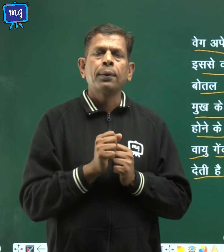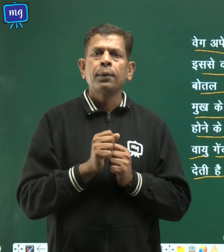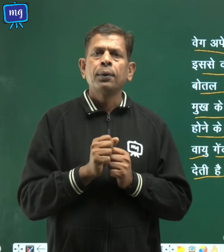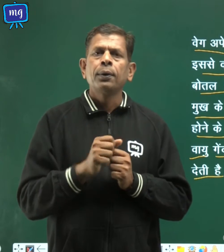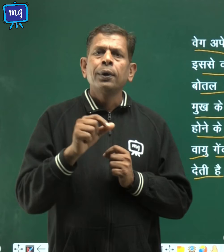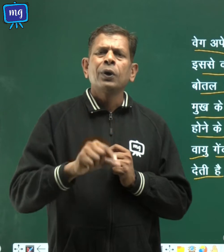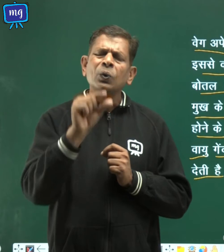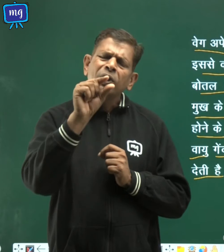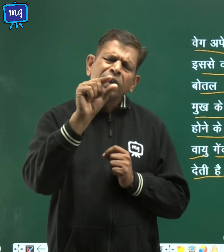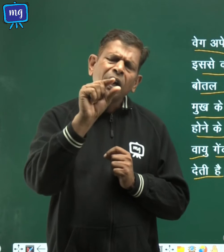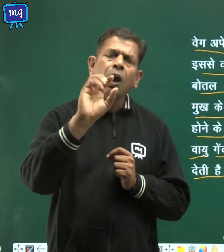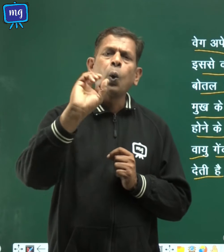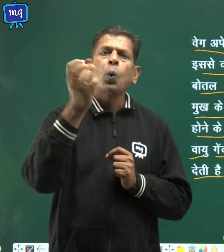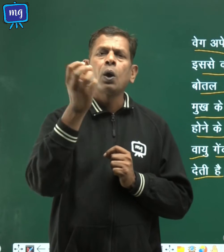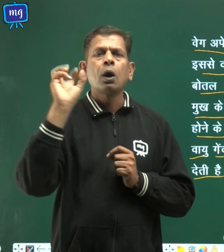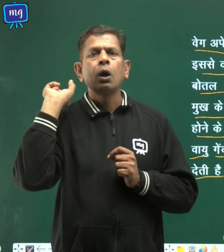एक गेंद बनाएंगे